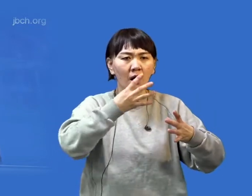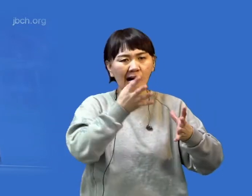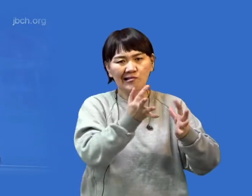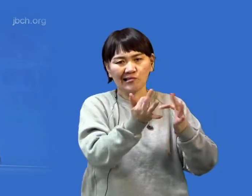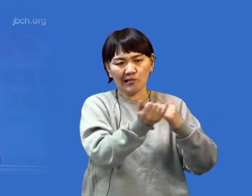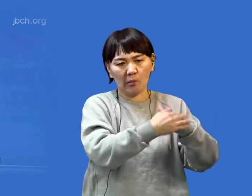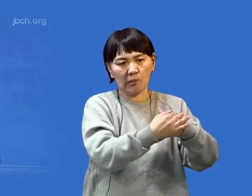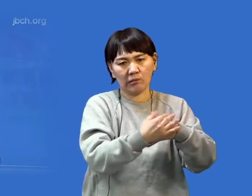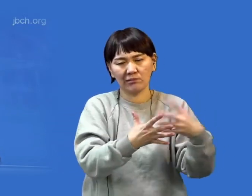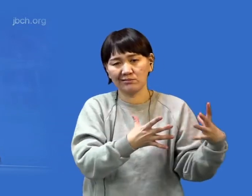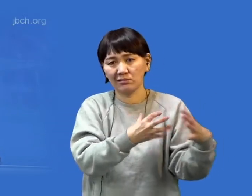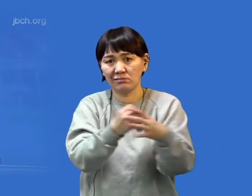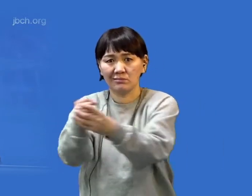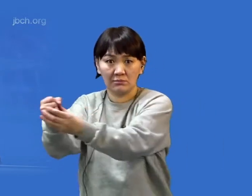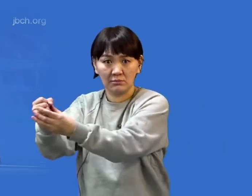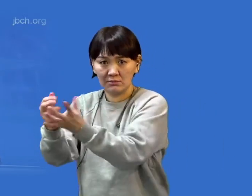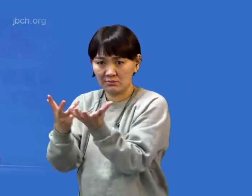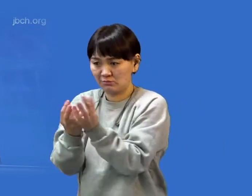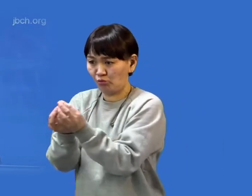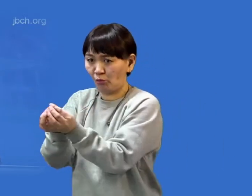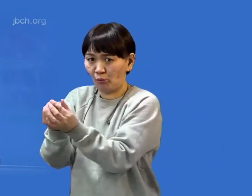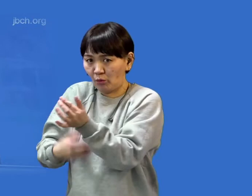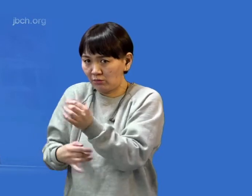юм. Үгүй юм уу?